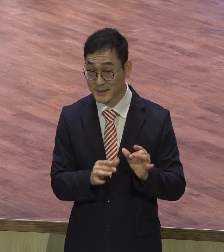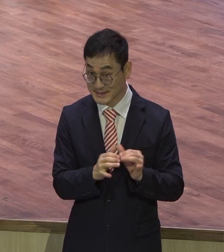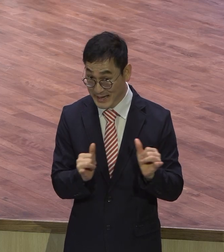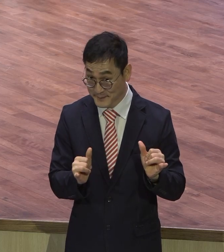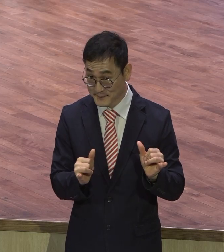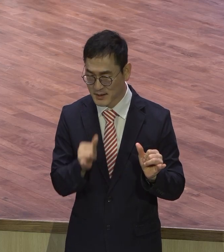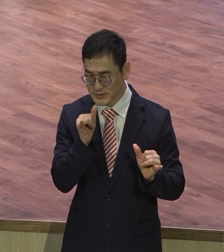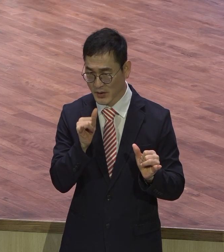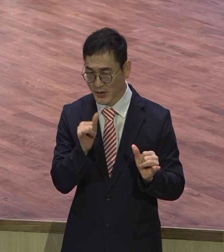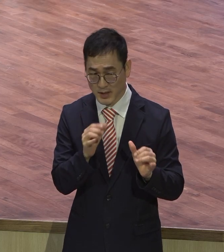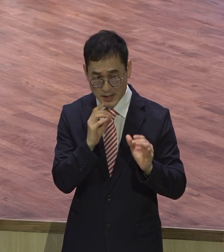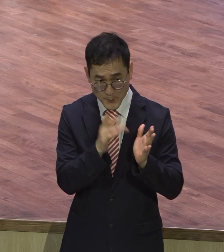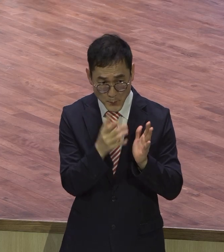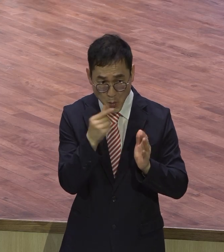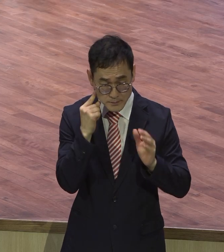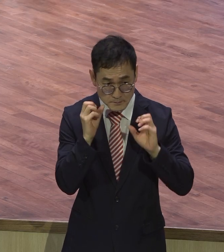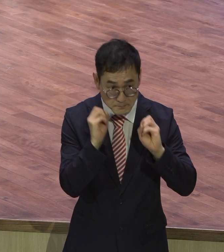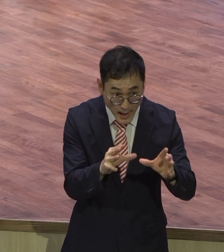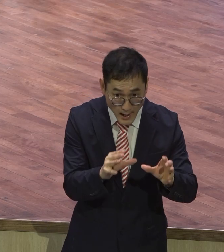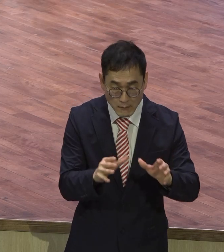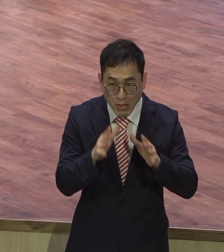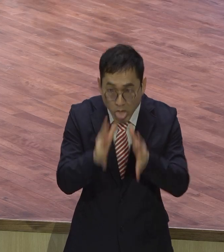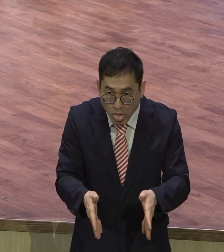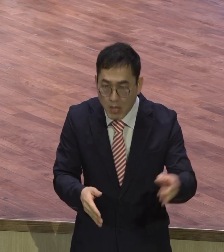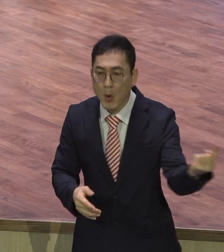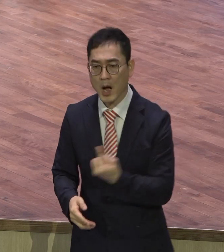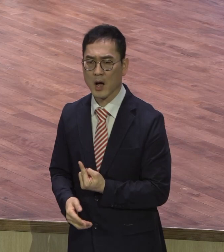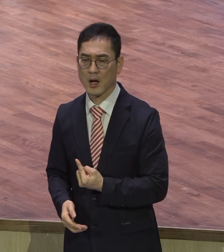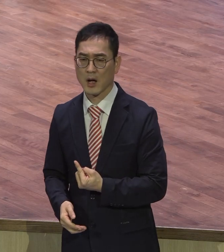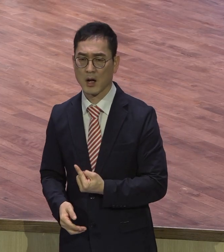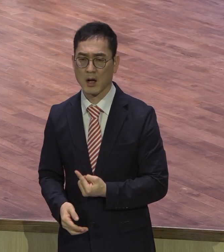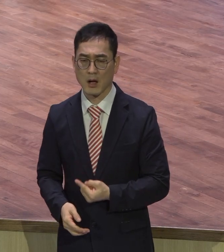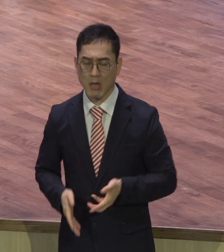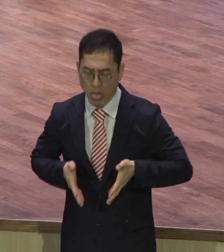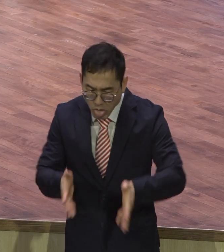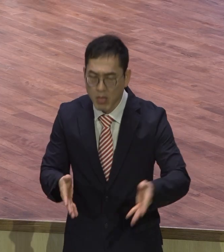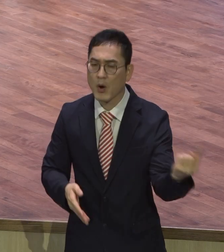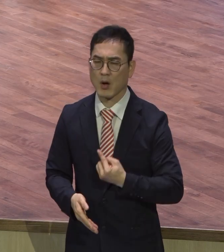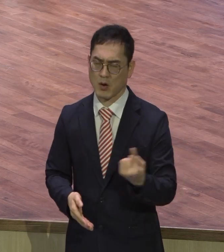많다는 거예요. 적시로 적시 반응할 영혼이 많아요.